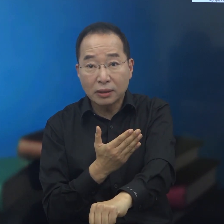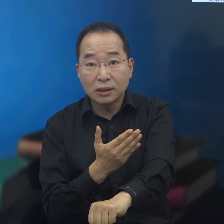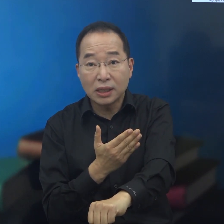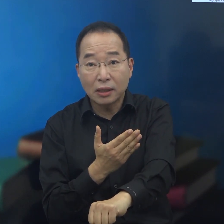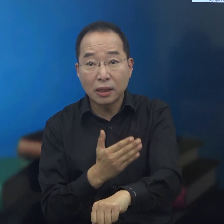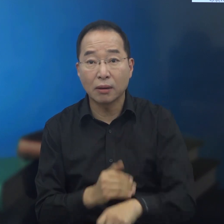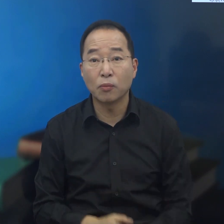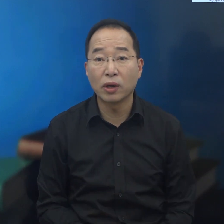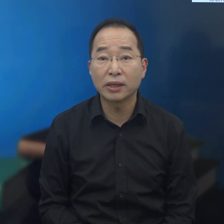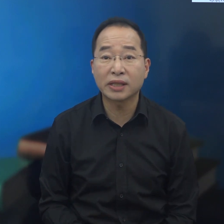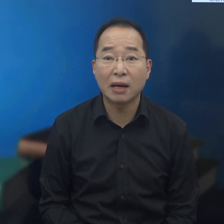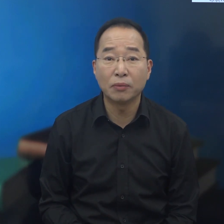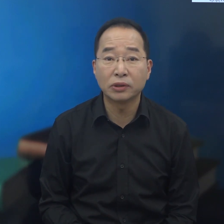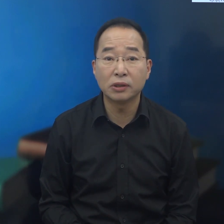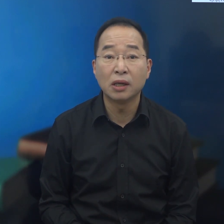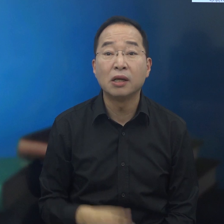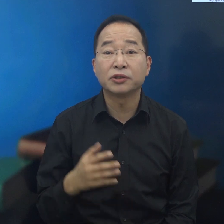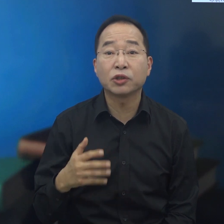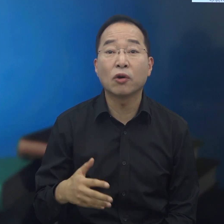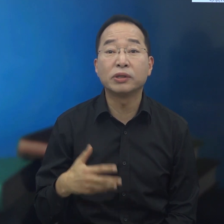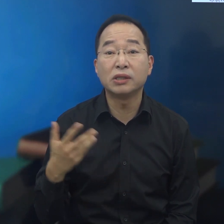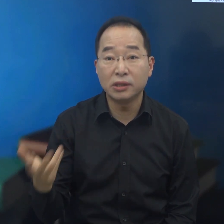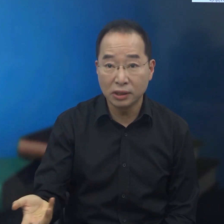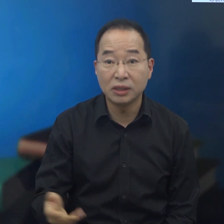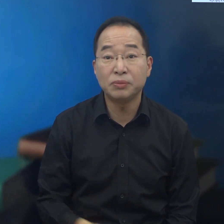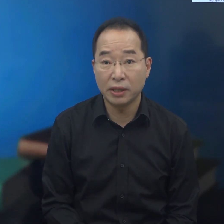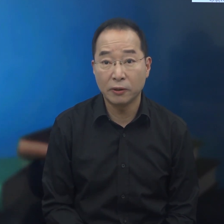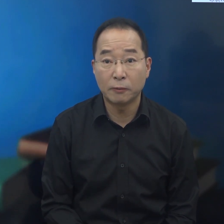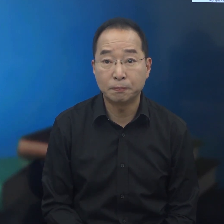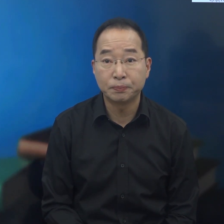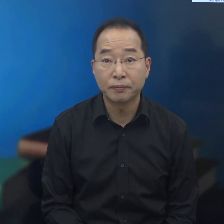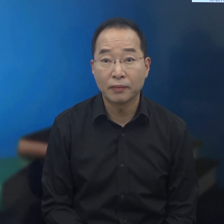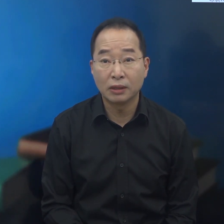뜻이 아니라 뭔가 잘못을 저지른 의미예요. 그래서